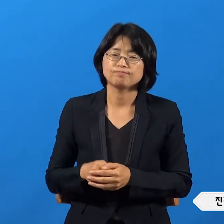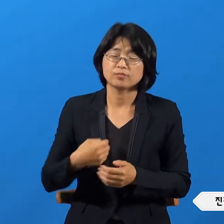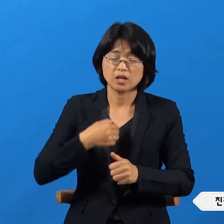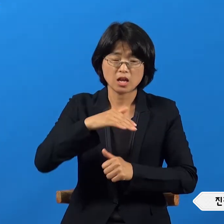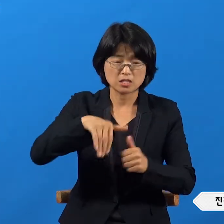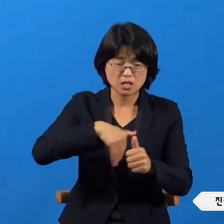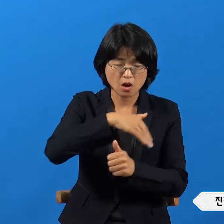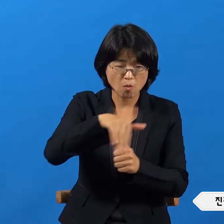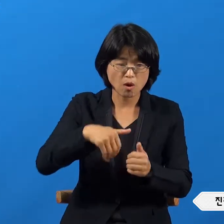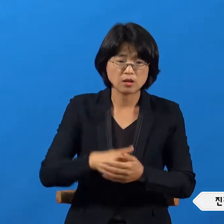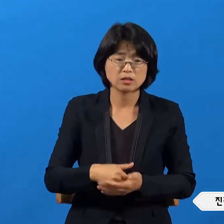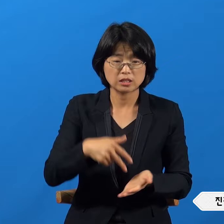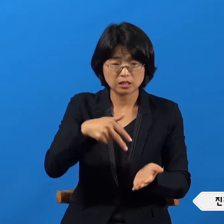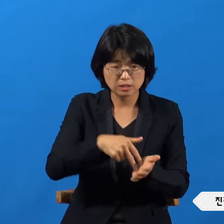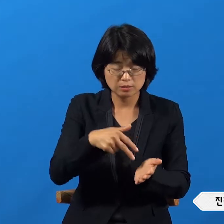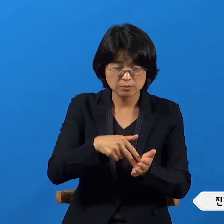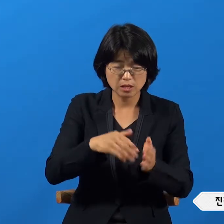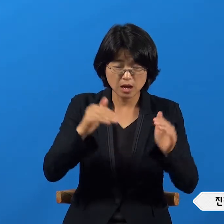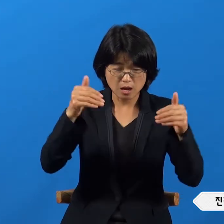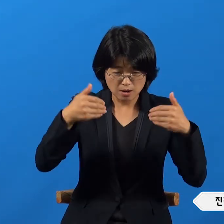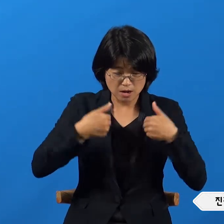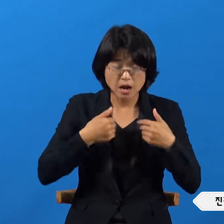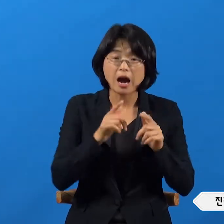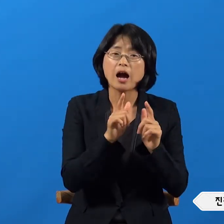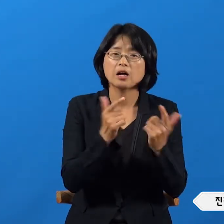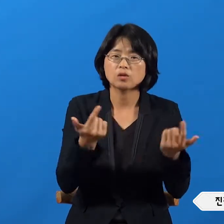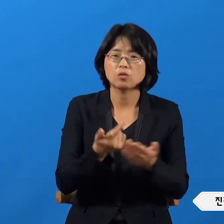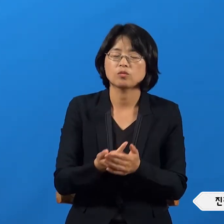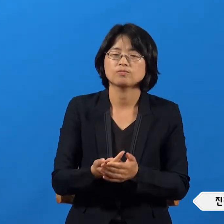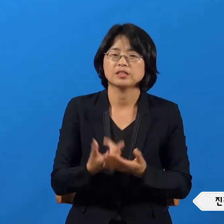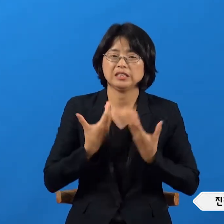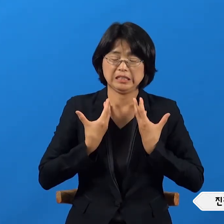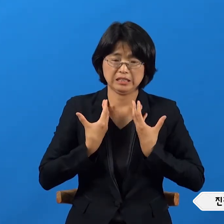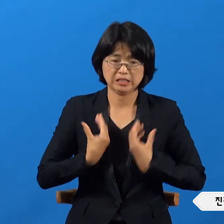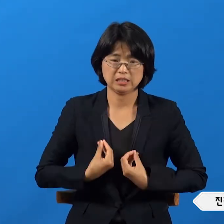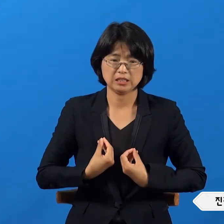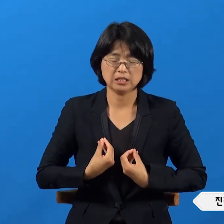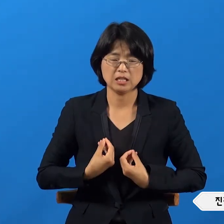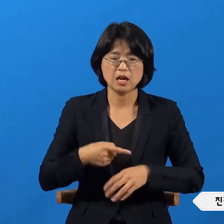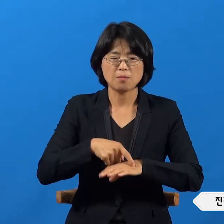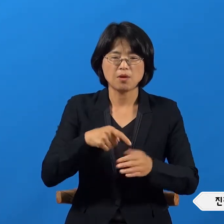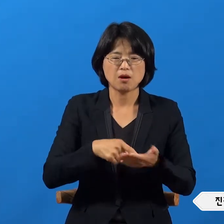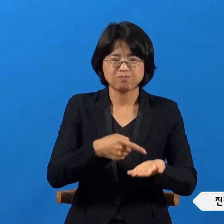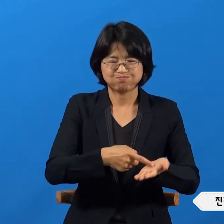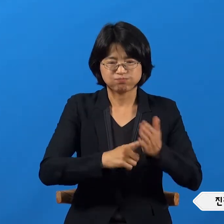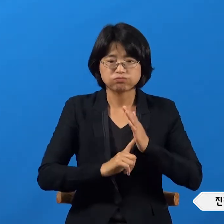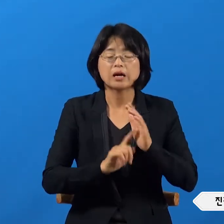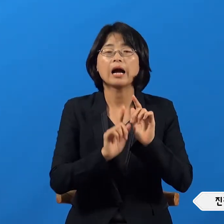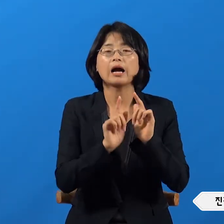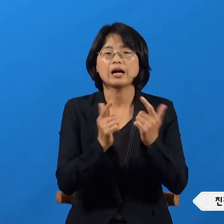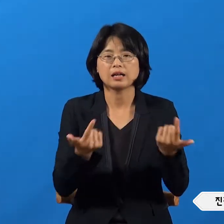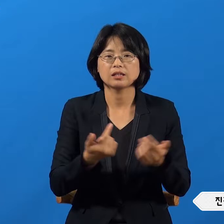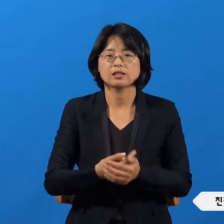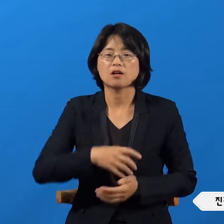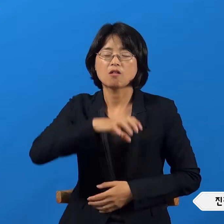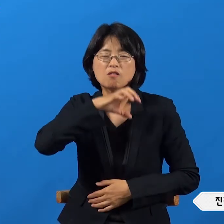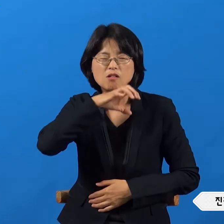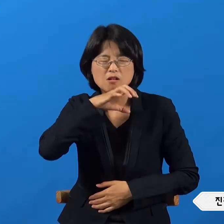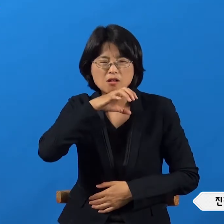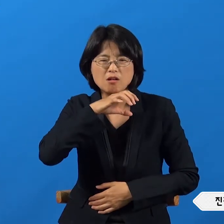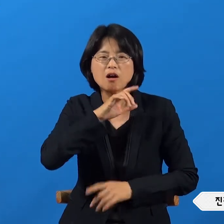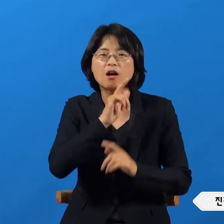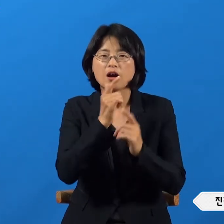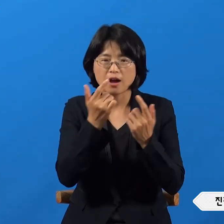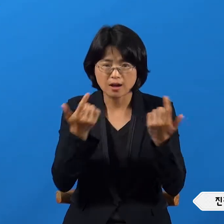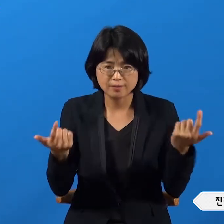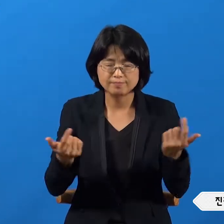아니하고 실망과 절망 가운데 있지 아니하고 원망과 불평 가운데 있지 아니하고 기적의